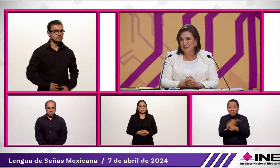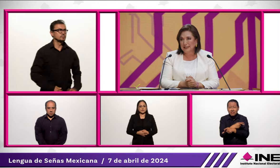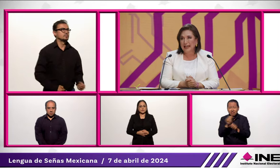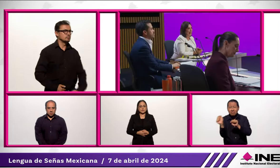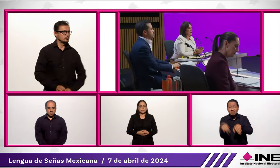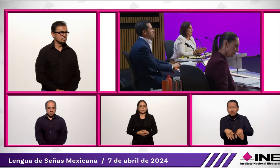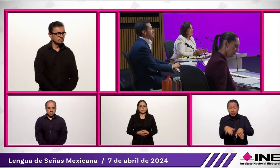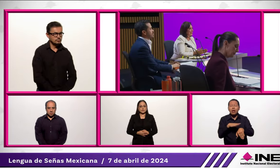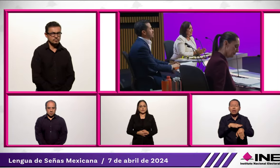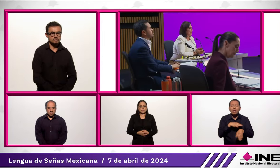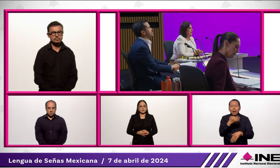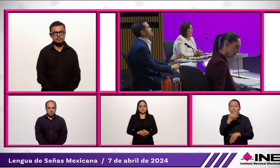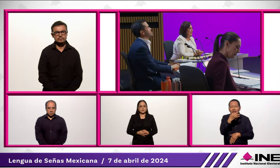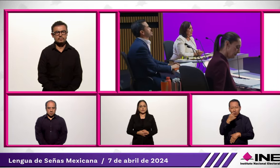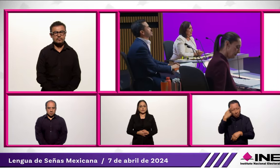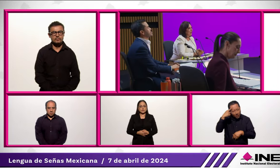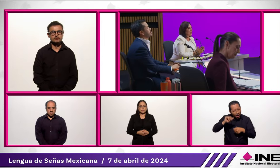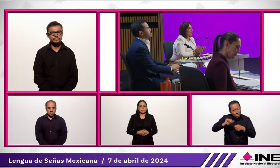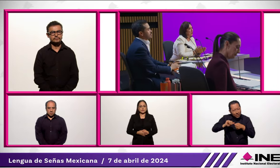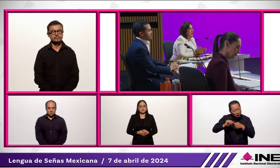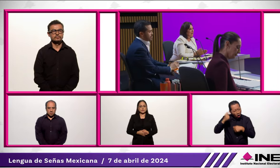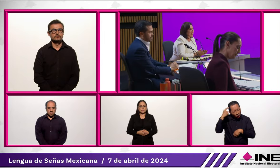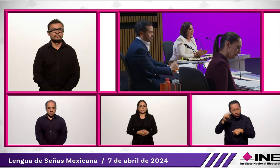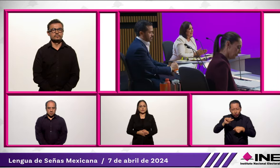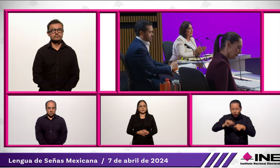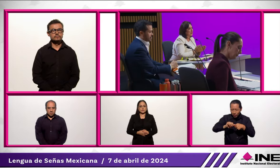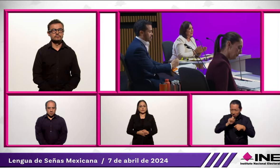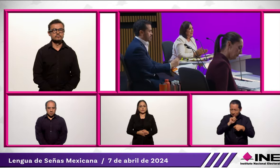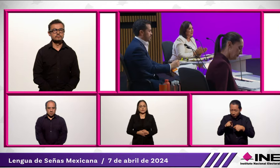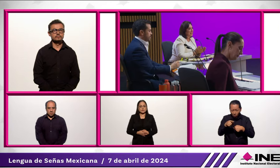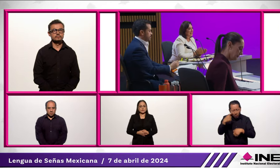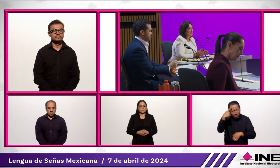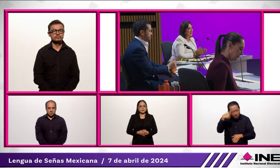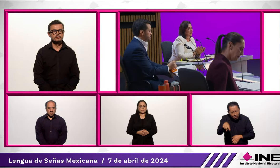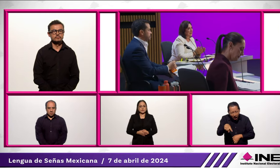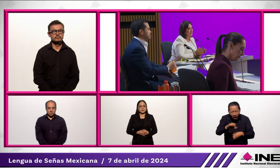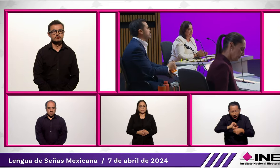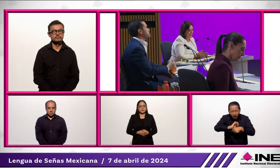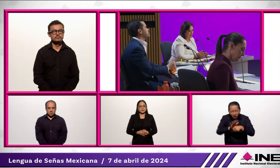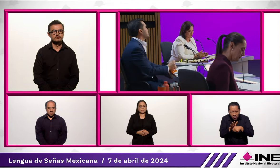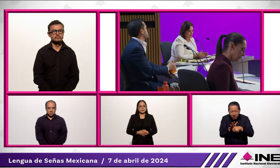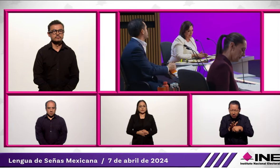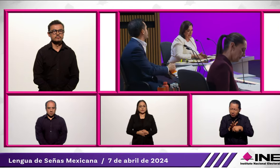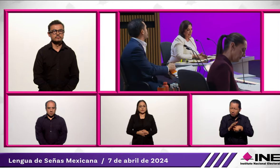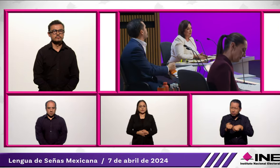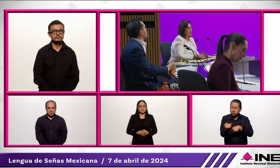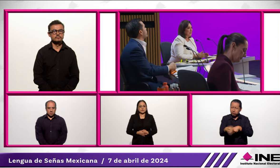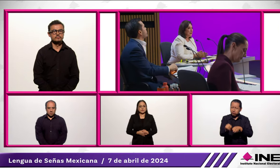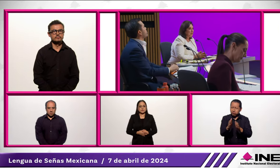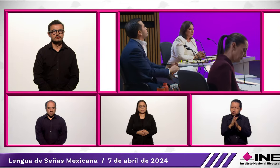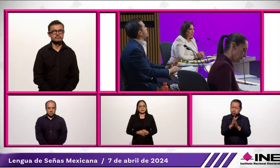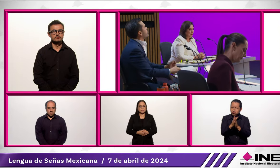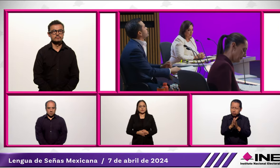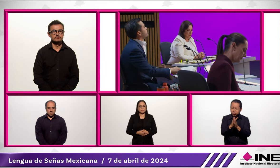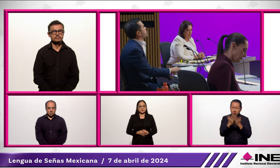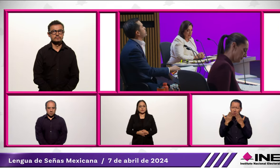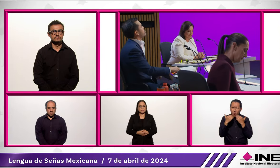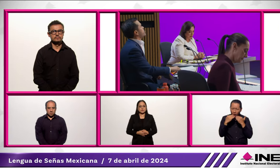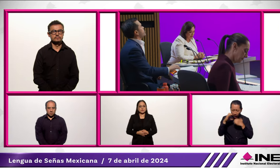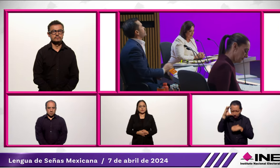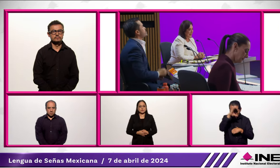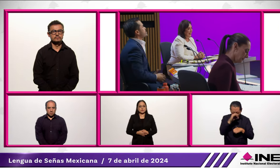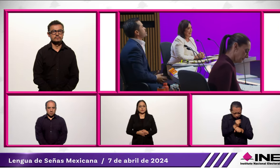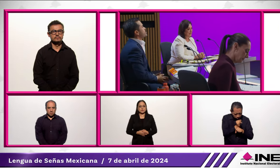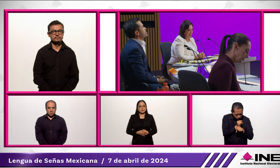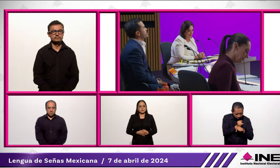piojos a los pacientes de COVID, cuando no había ni sustento científico ni médico? Yo te pregunto, ¿cómo